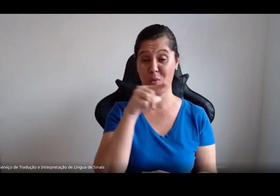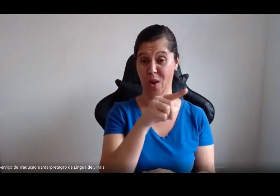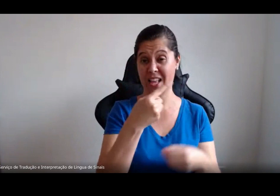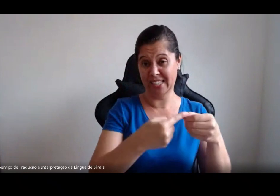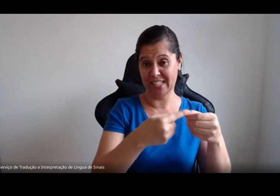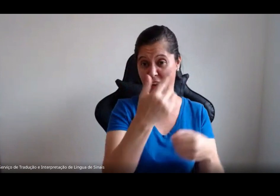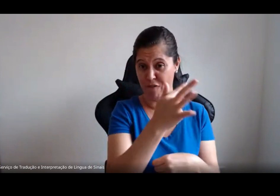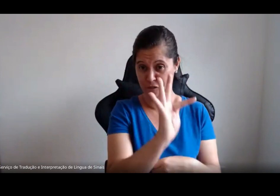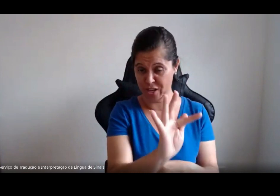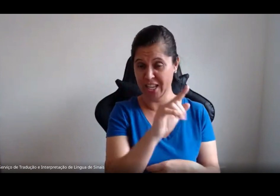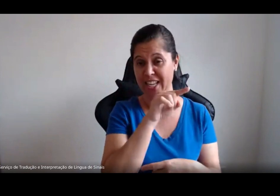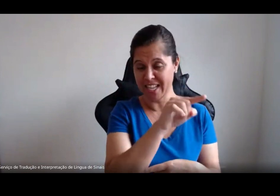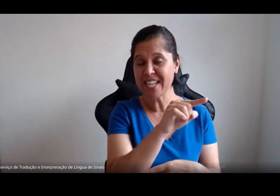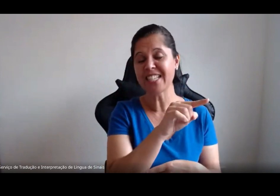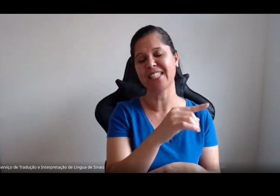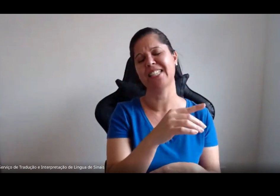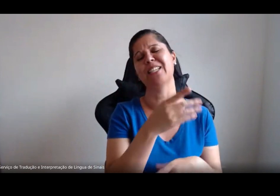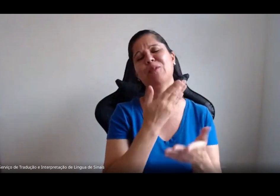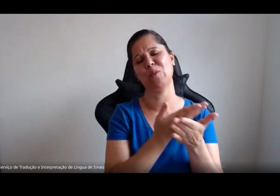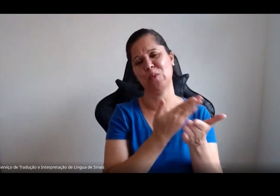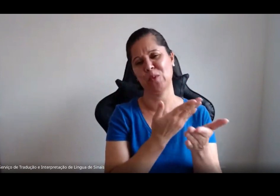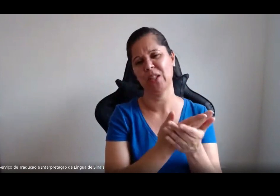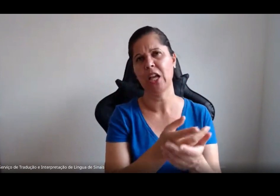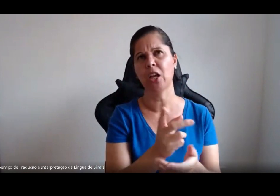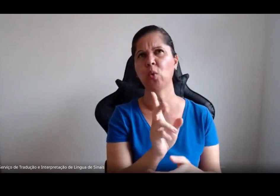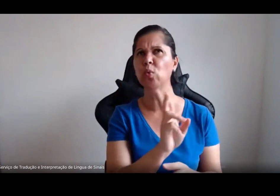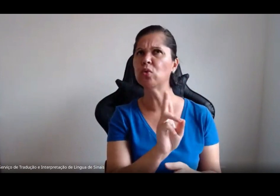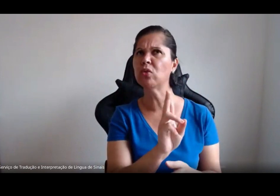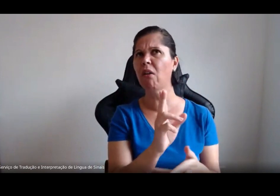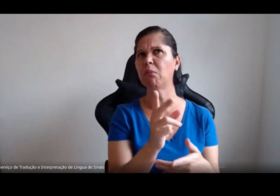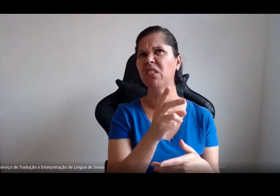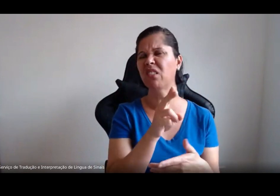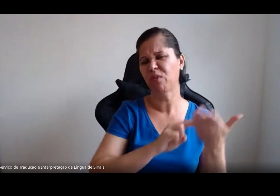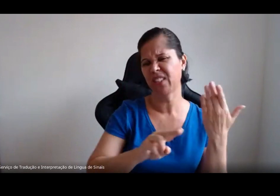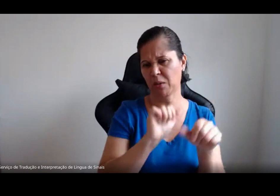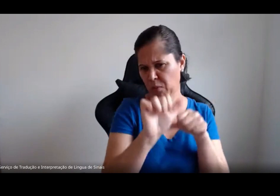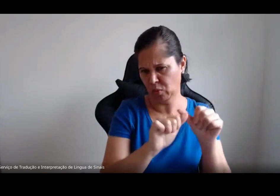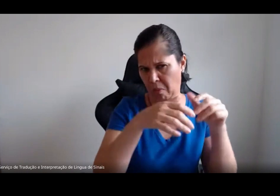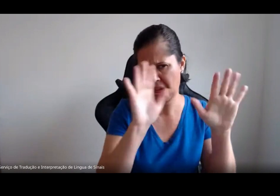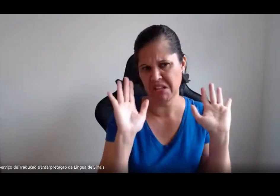em Besançon, na Universidade de Franche-Comté, que agora mudou de nome, né?